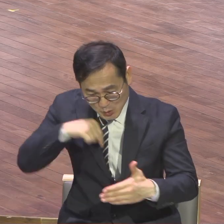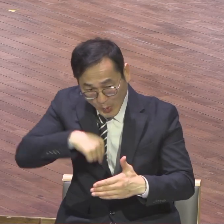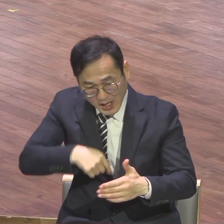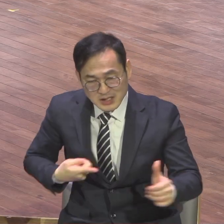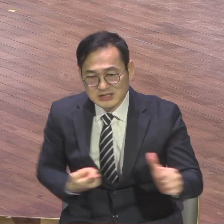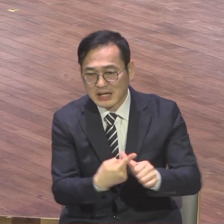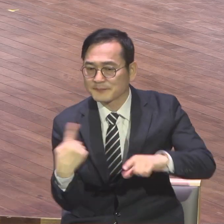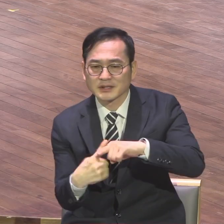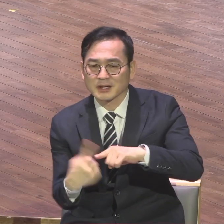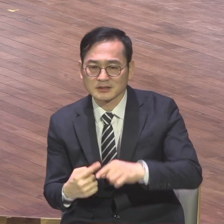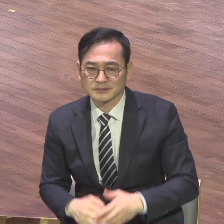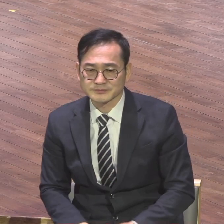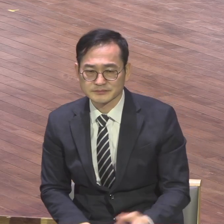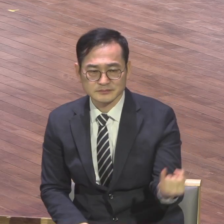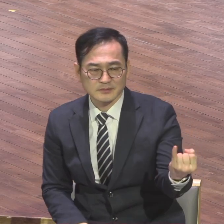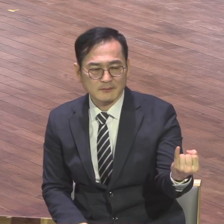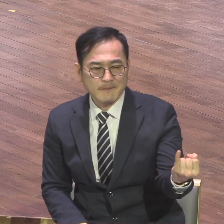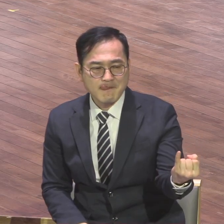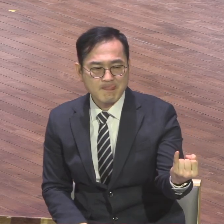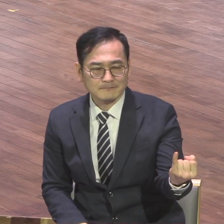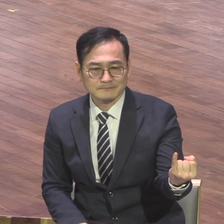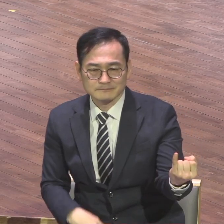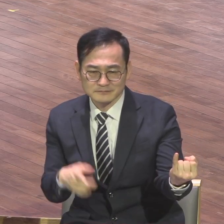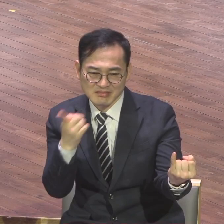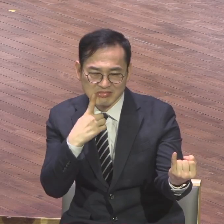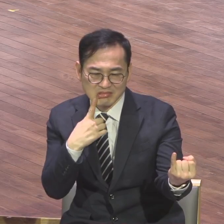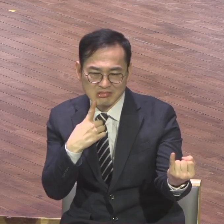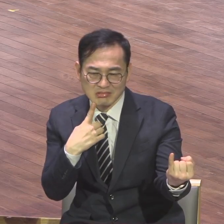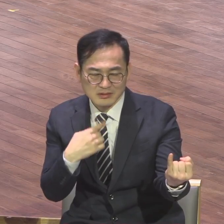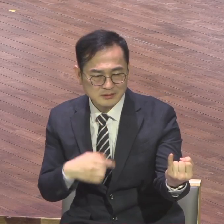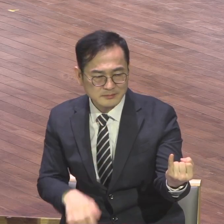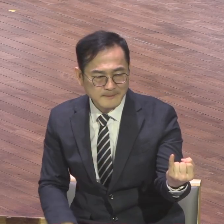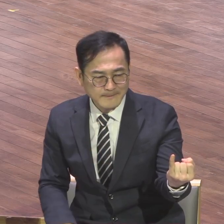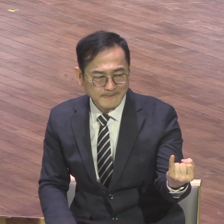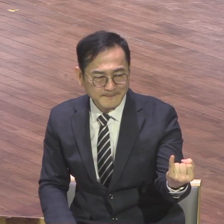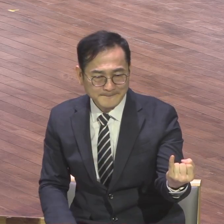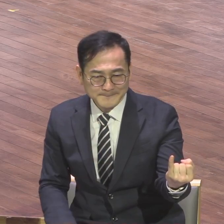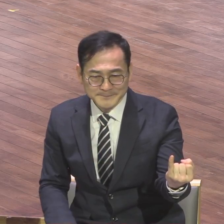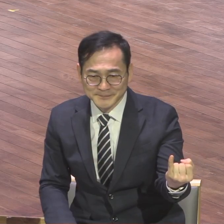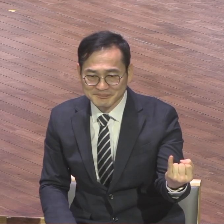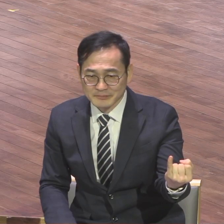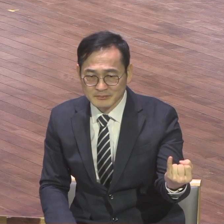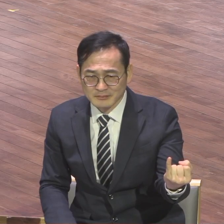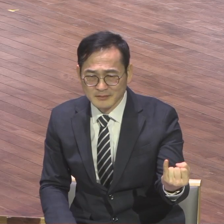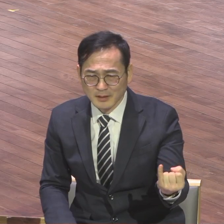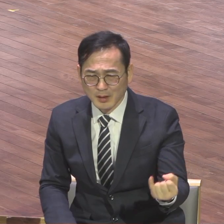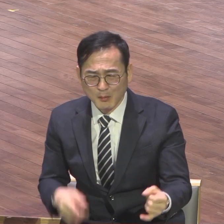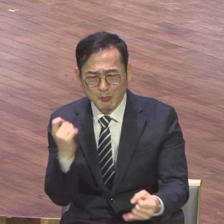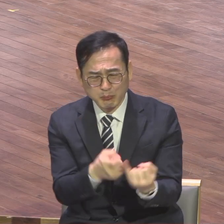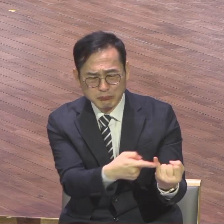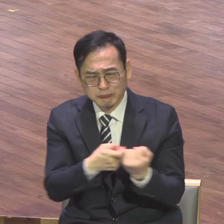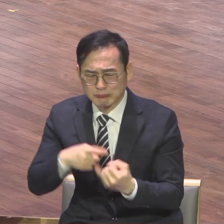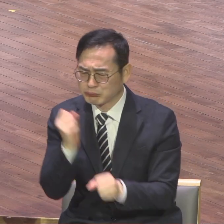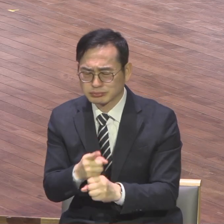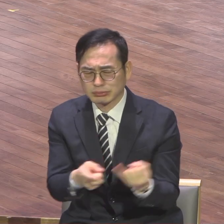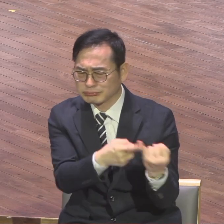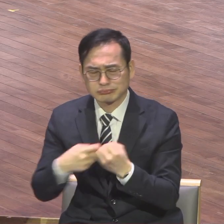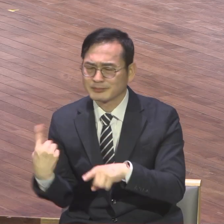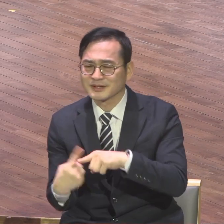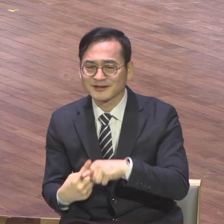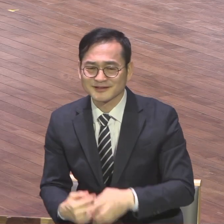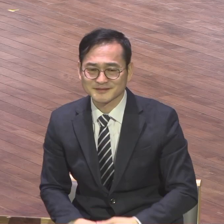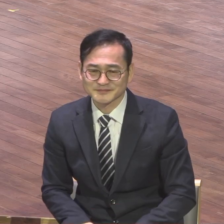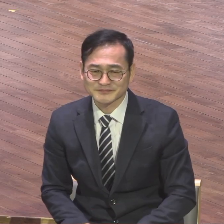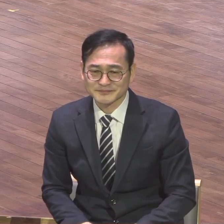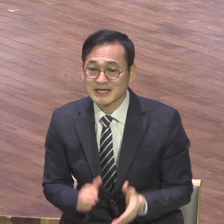아시겠어요? 여자를 보고 막 섹시한 여자 보고, 요래 쳐다보면 이미 간음하였느니.